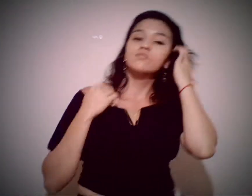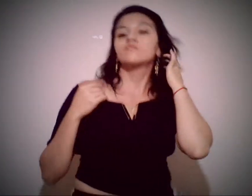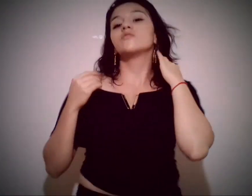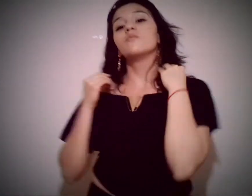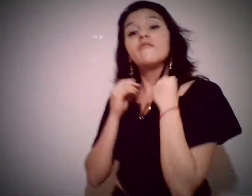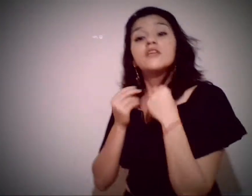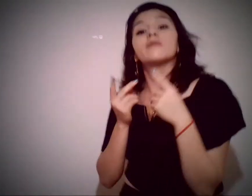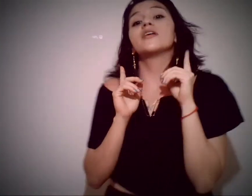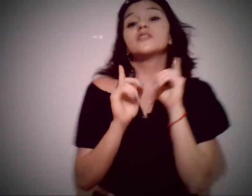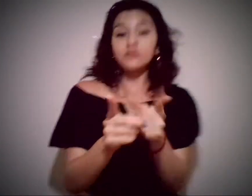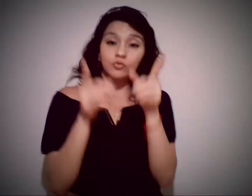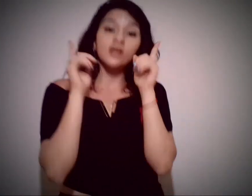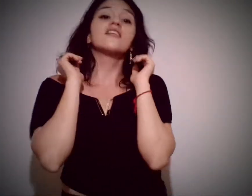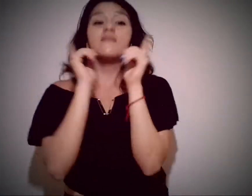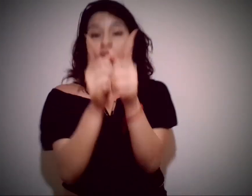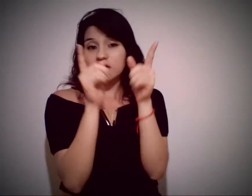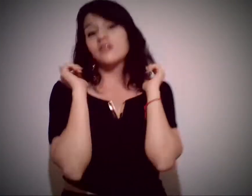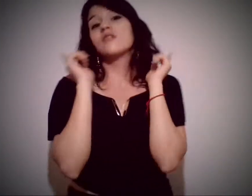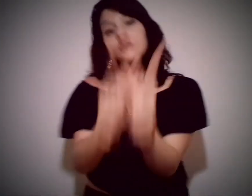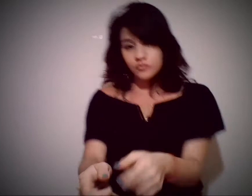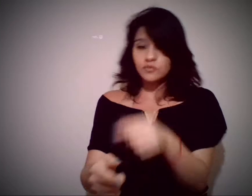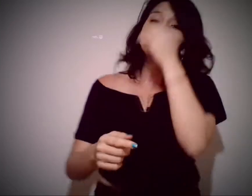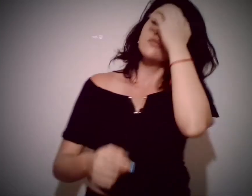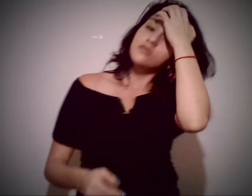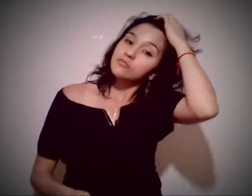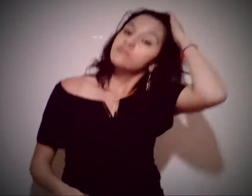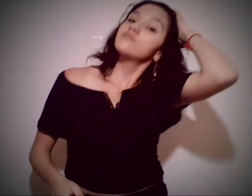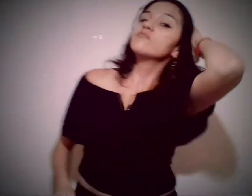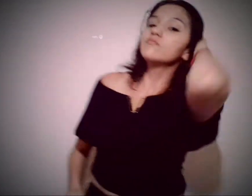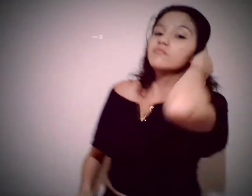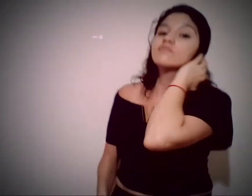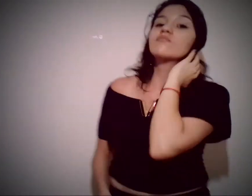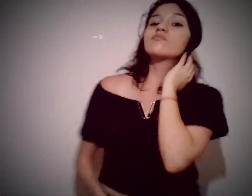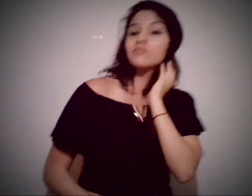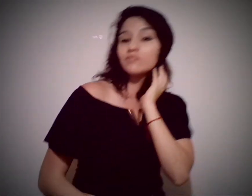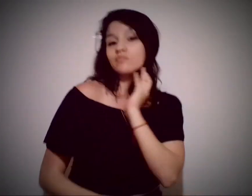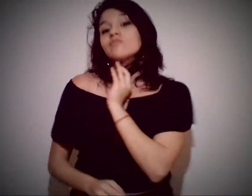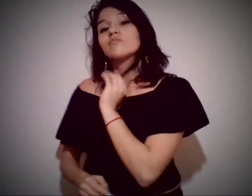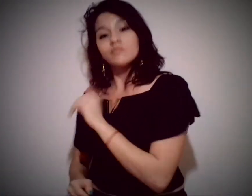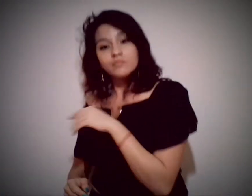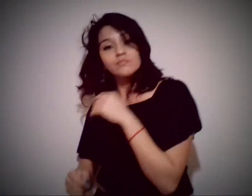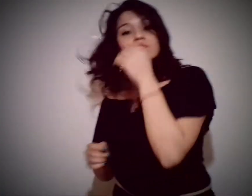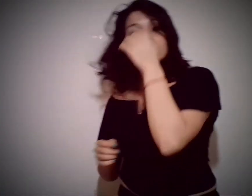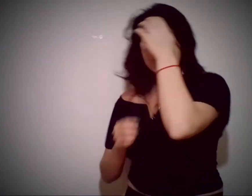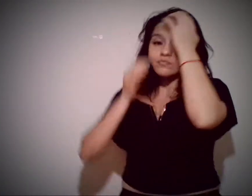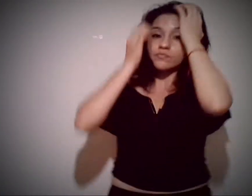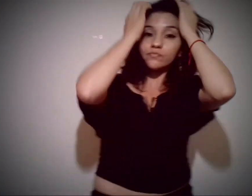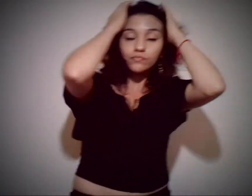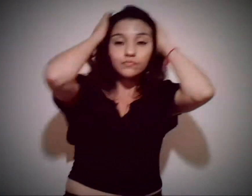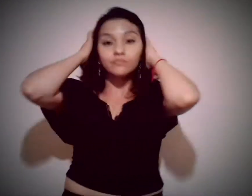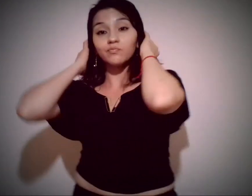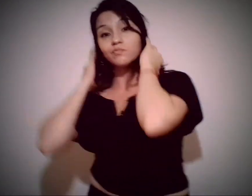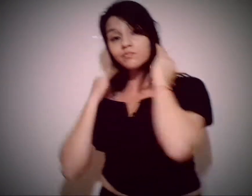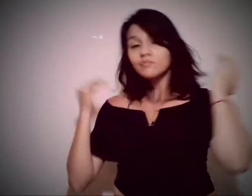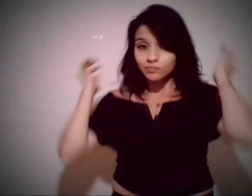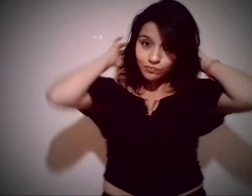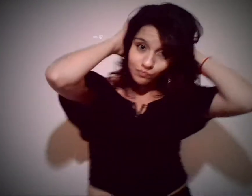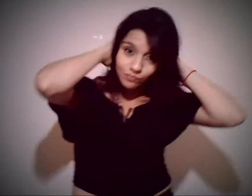llamas, te juro que te hagas hoy Quiero verte ya, ya no aguanto más Quiero verte ya, hoy soy una pelada Ya no